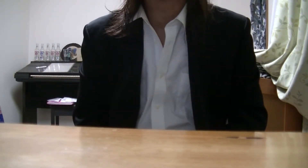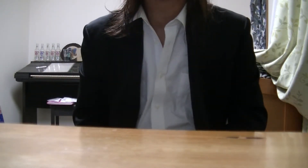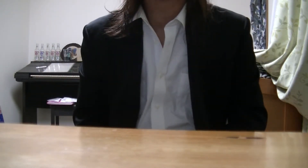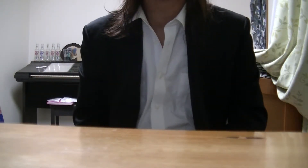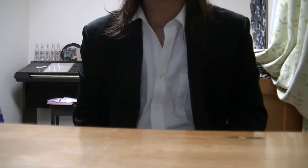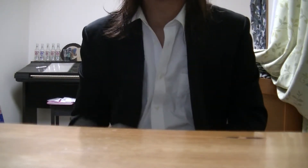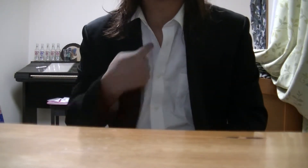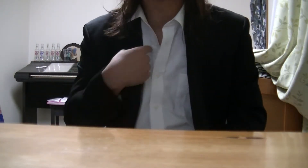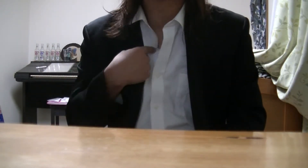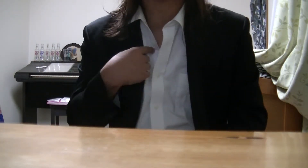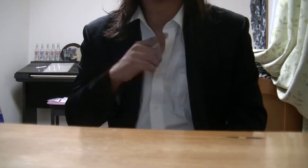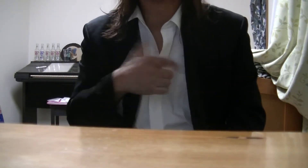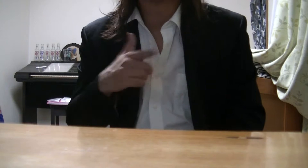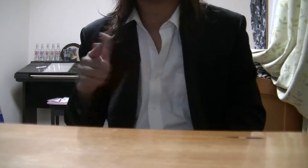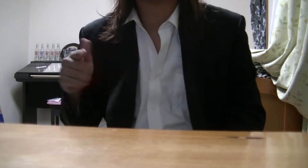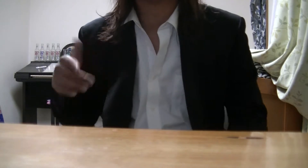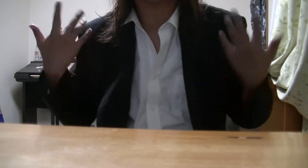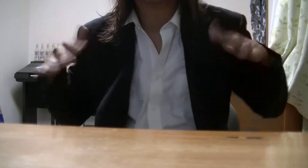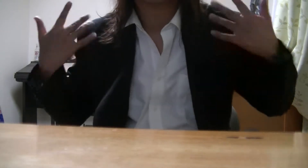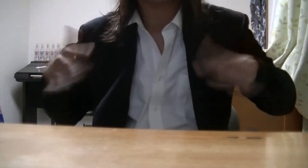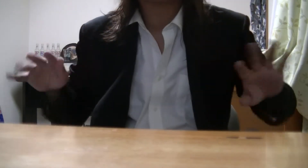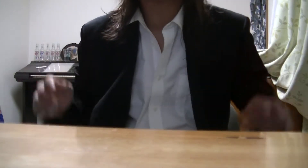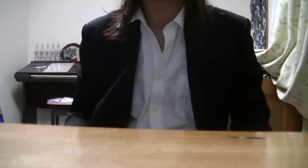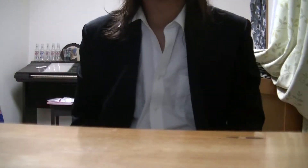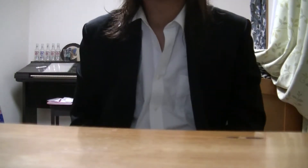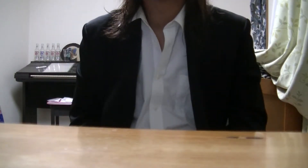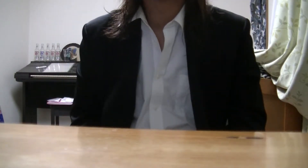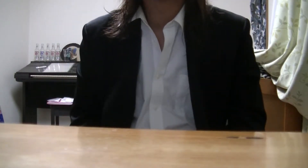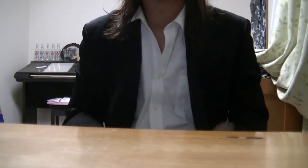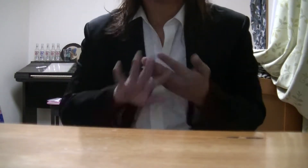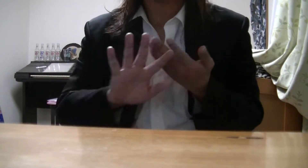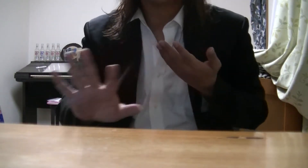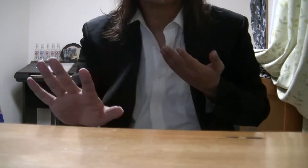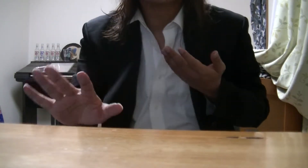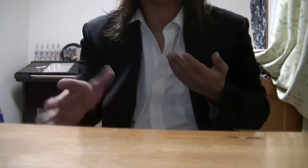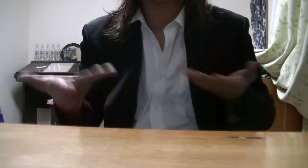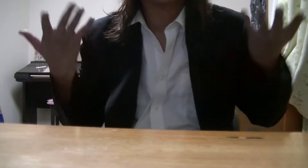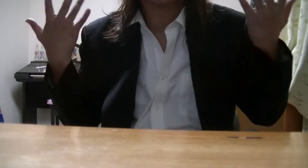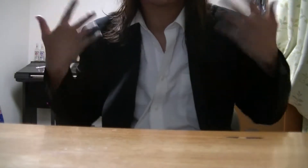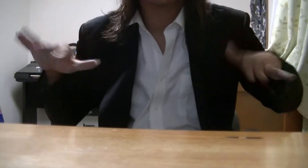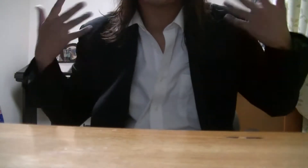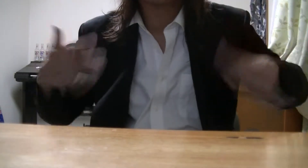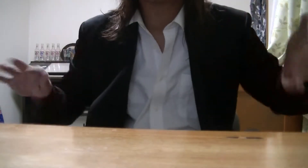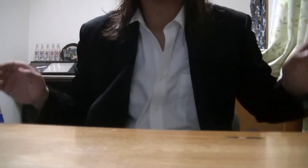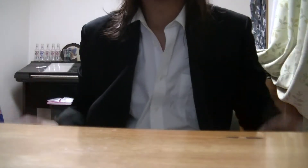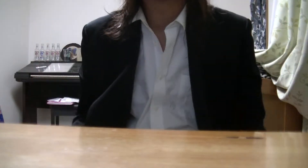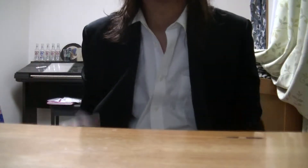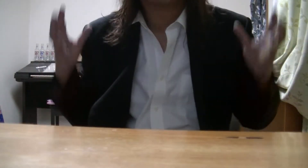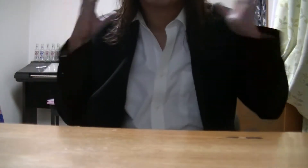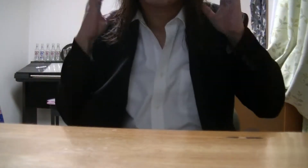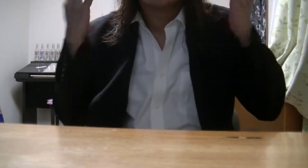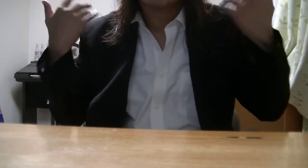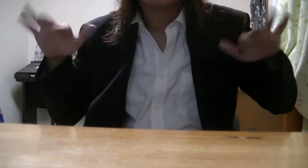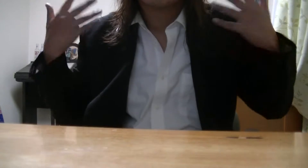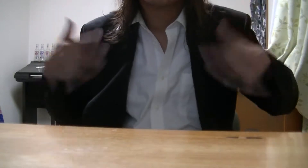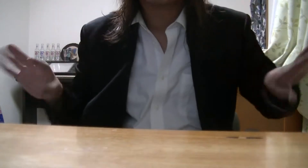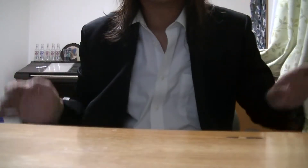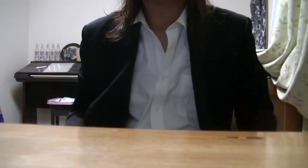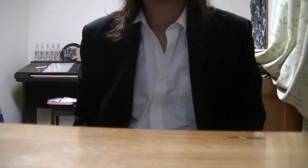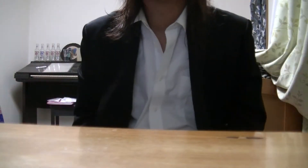自分をどう使い切るか以外は関係ないですね。それ以外の言葉もう雑念でしかないって思うようになりました